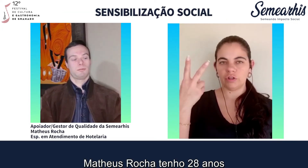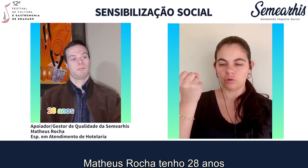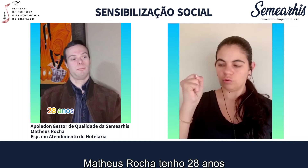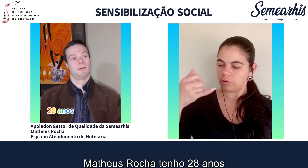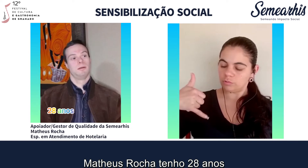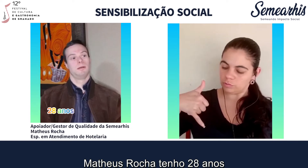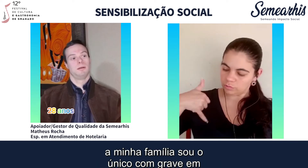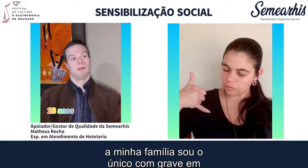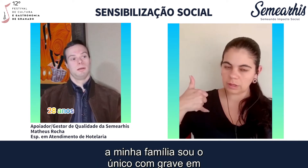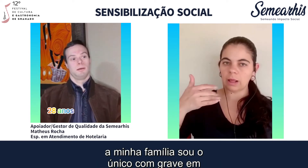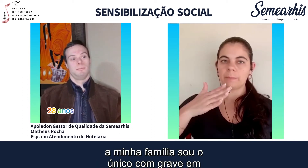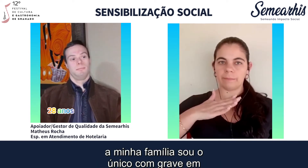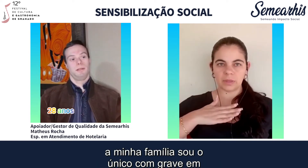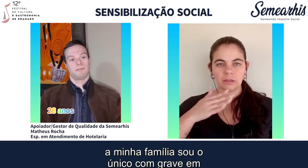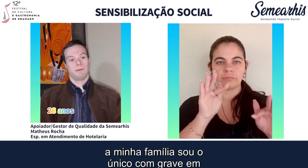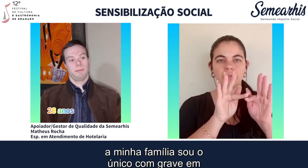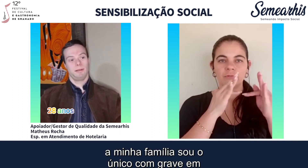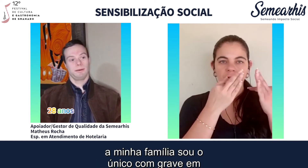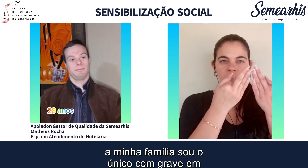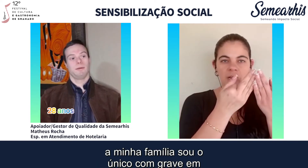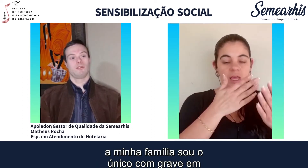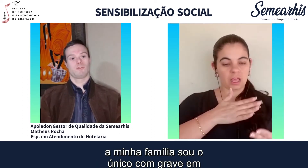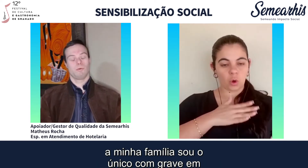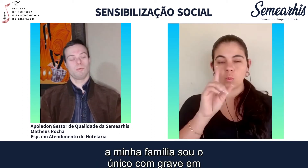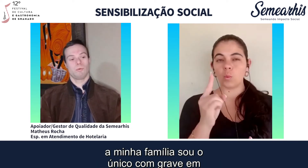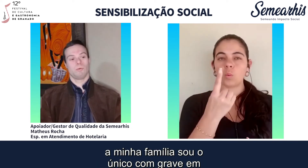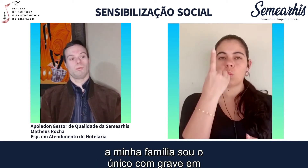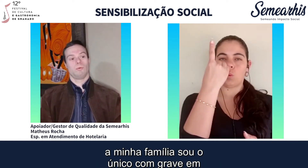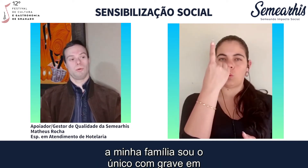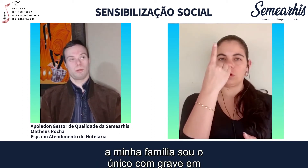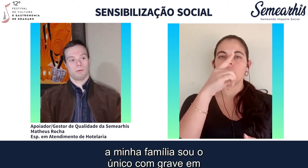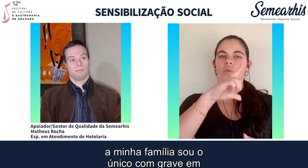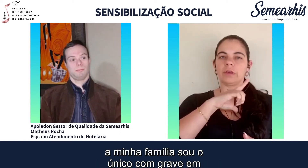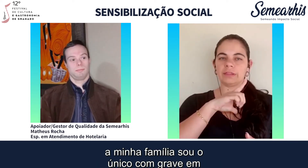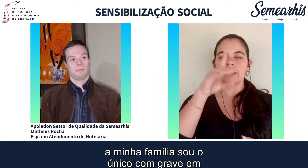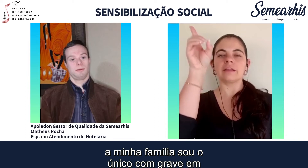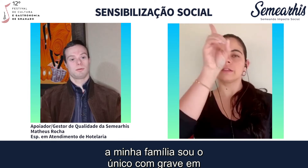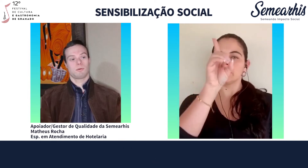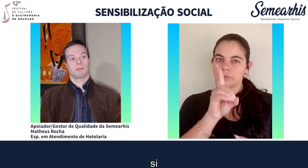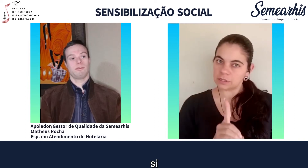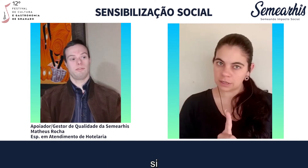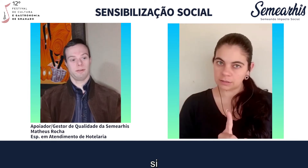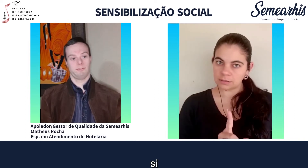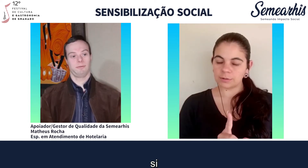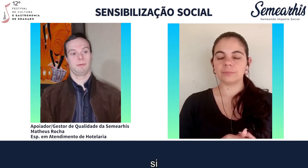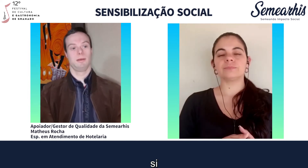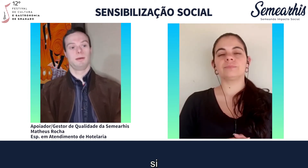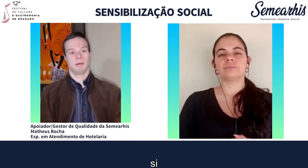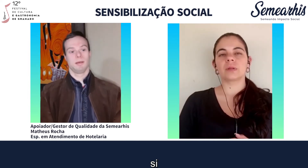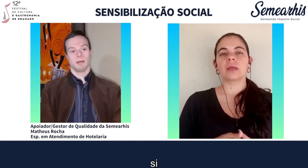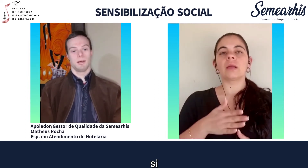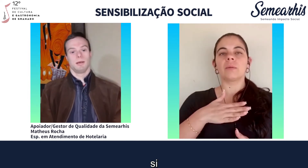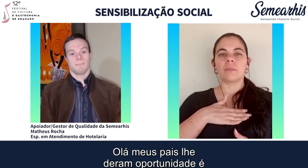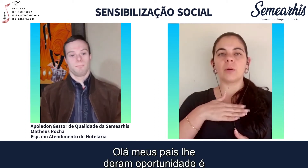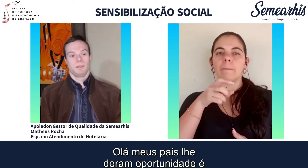28 anos. Minha família, sou o único com deficiência.